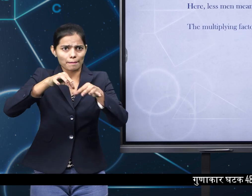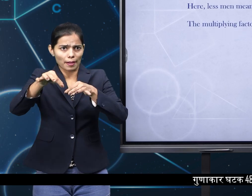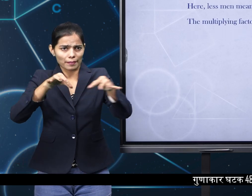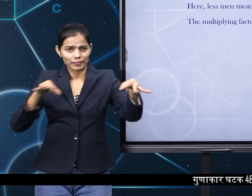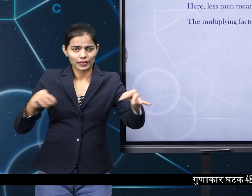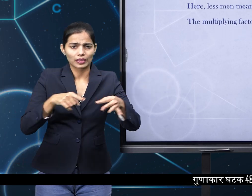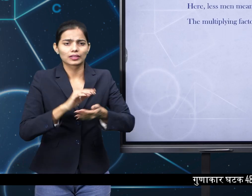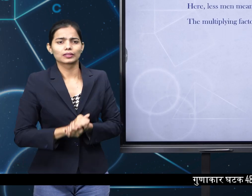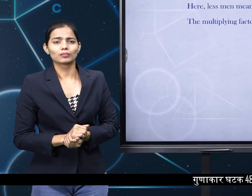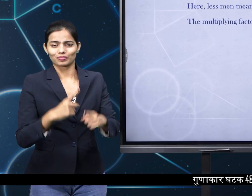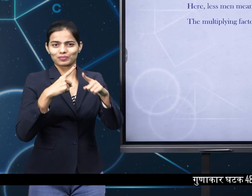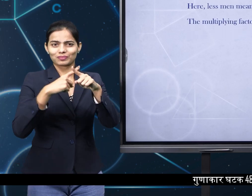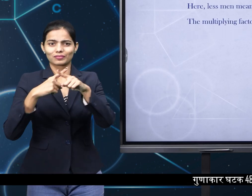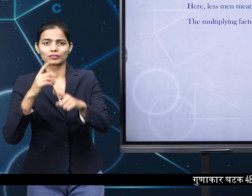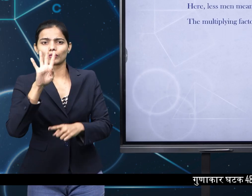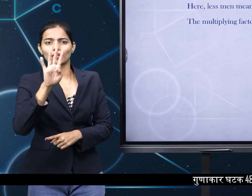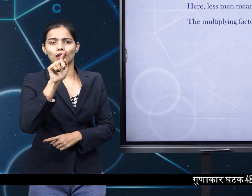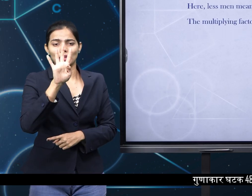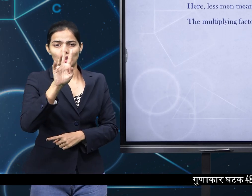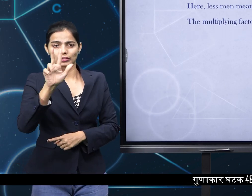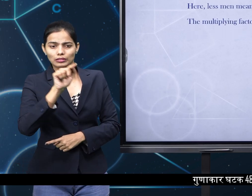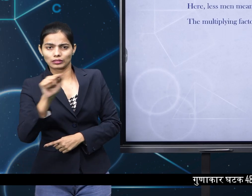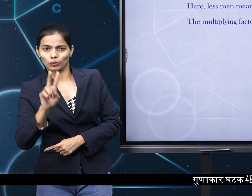घटक 48/28 आहे.